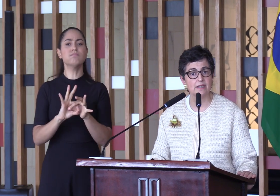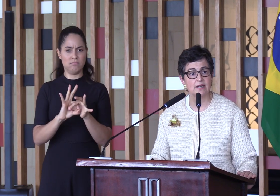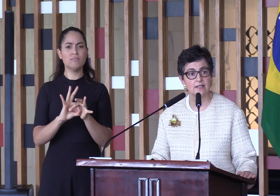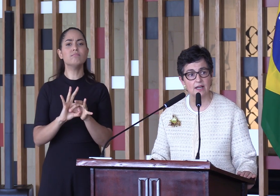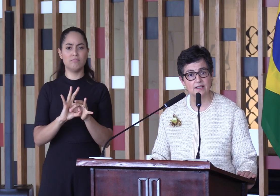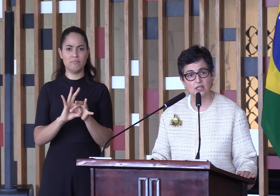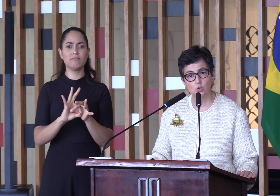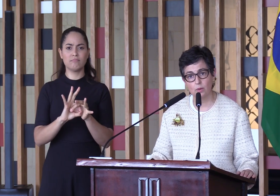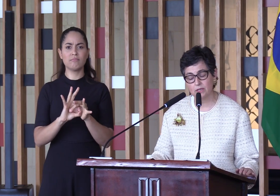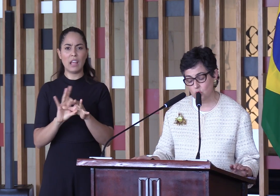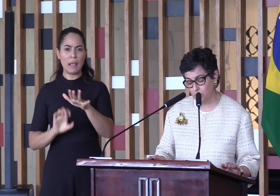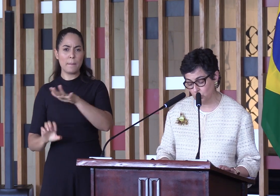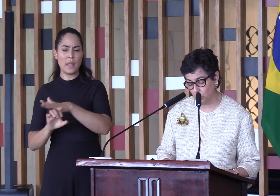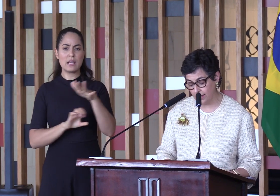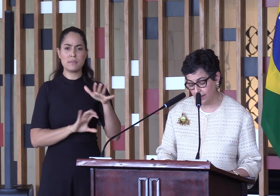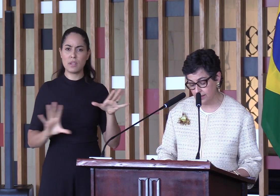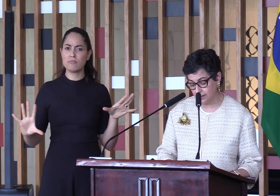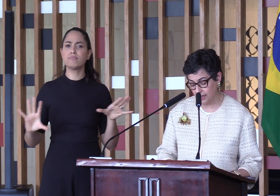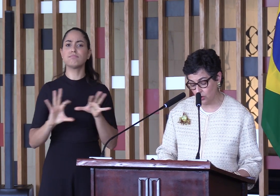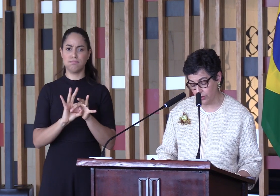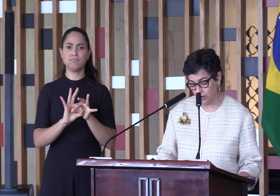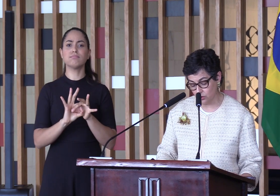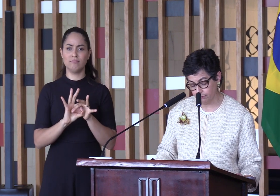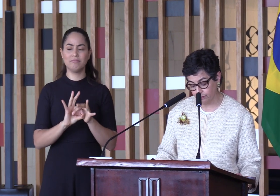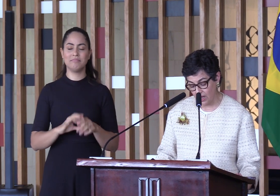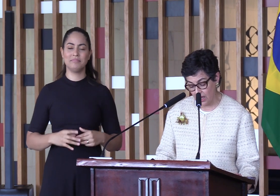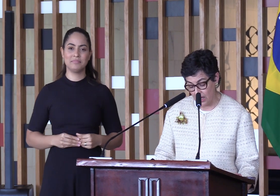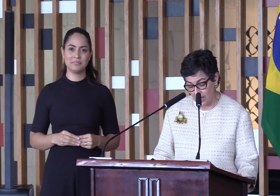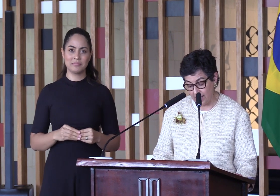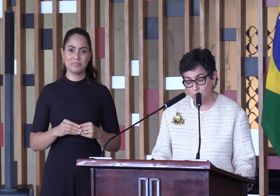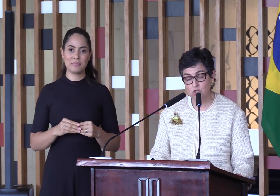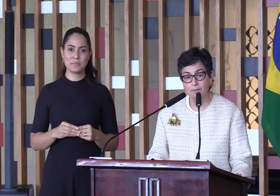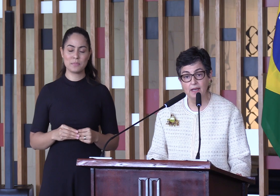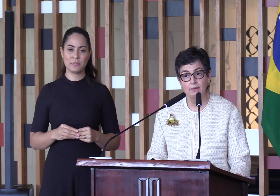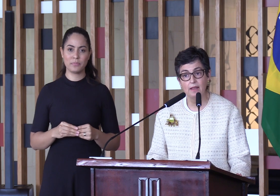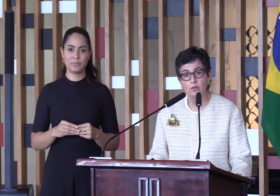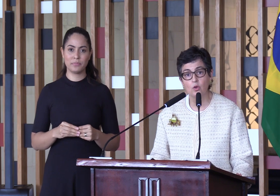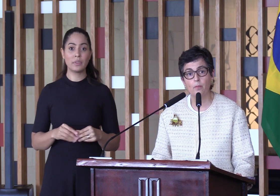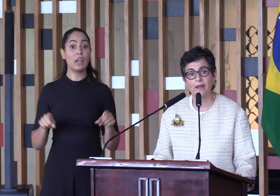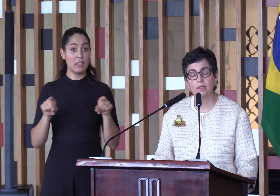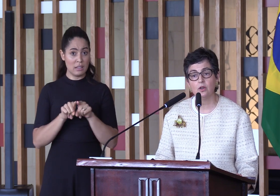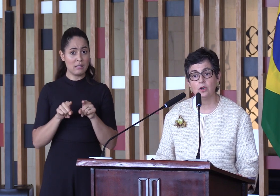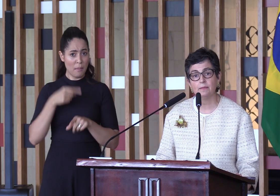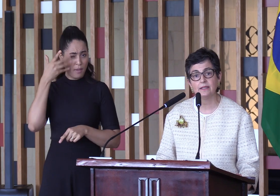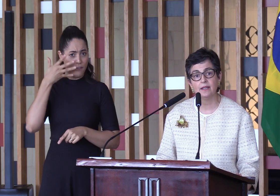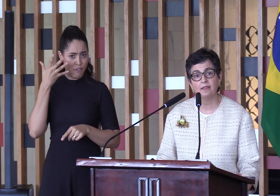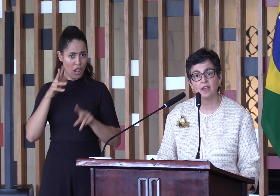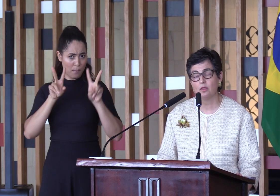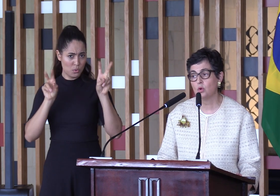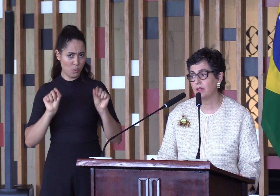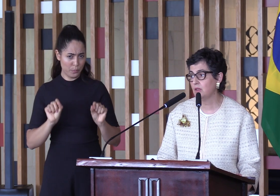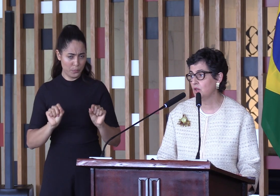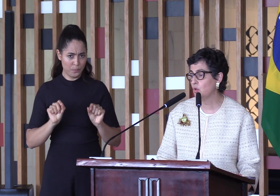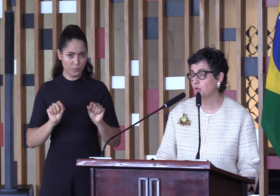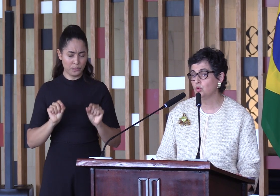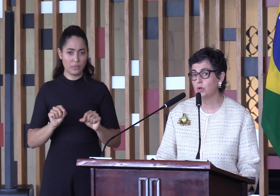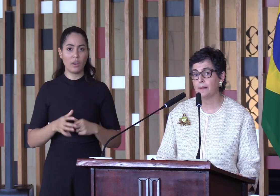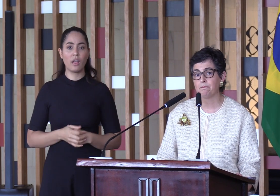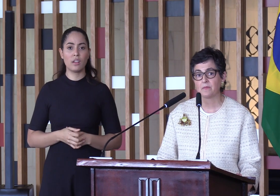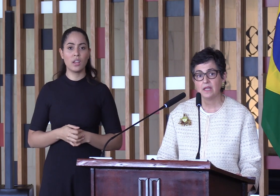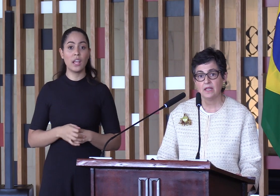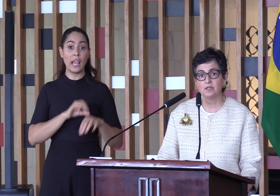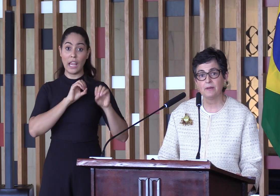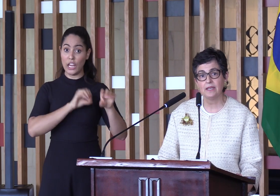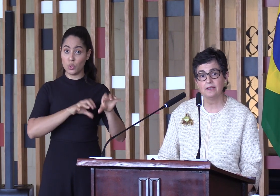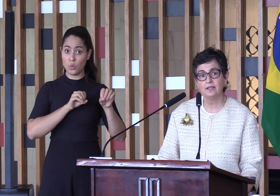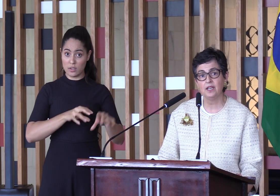nossas empresas a estas novas oportunidades de negocio. Também falamos de cooperação em termos de educação e cultura.